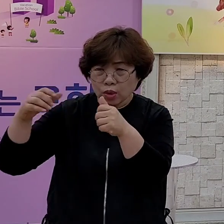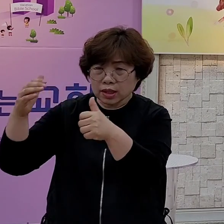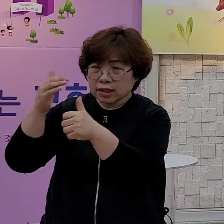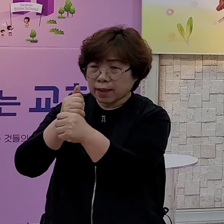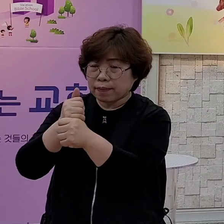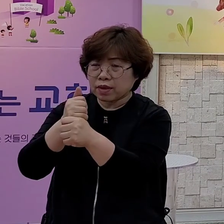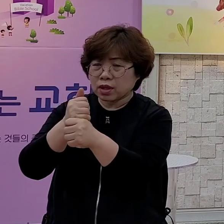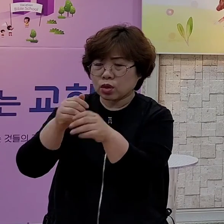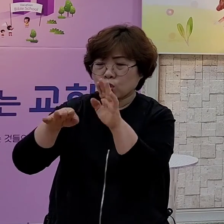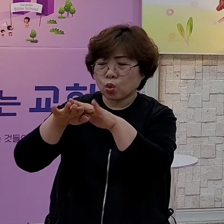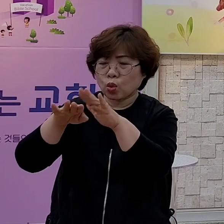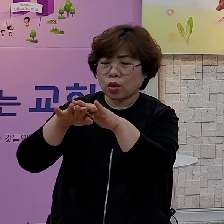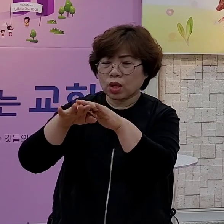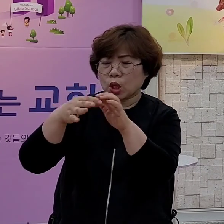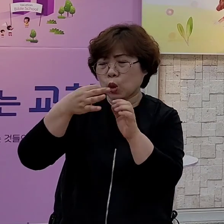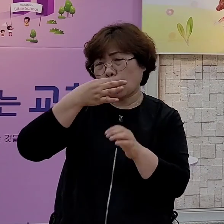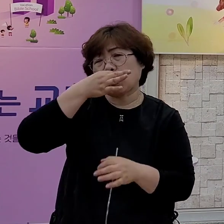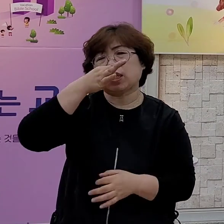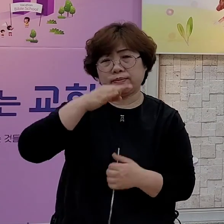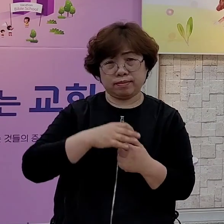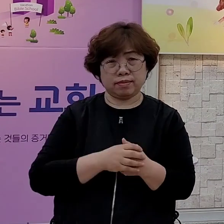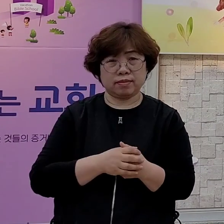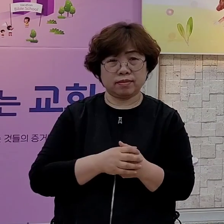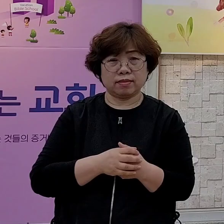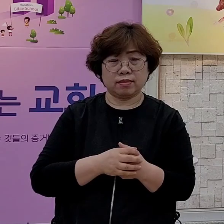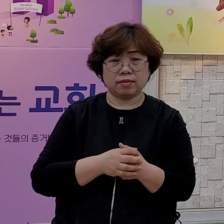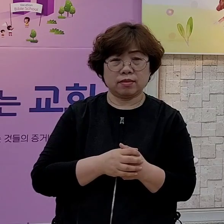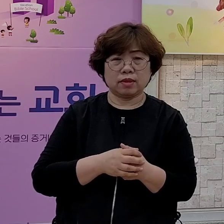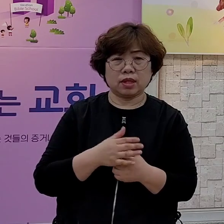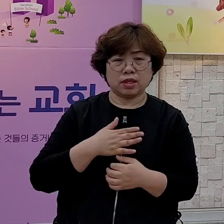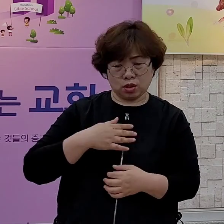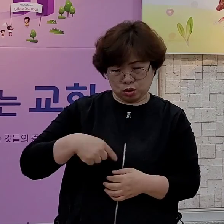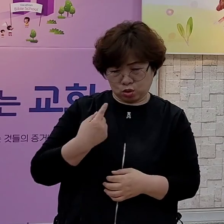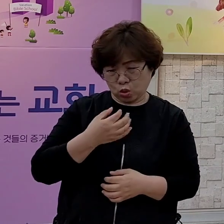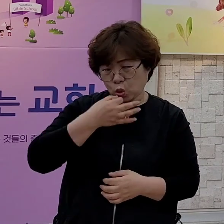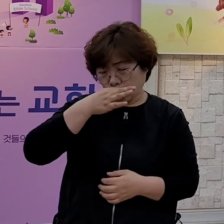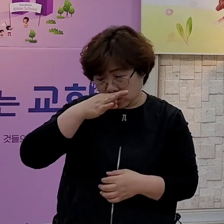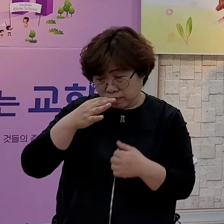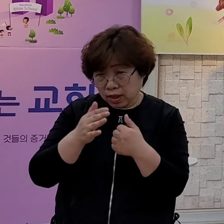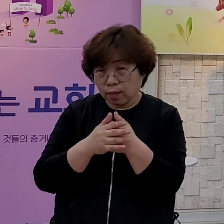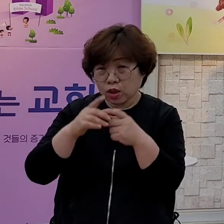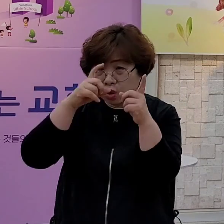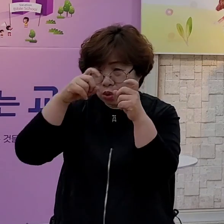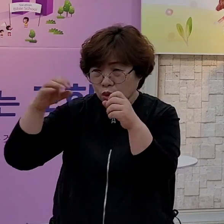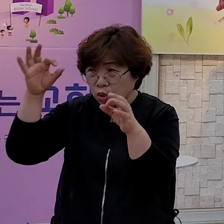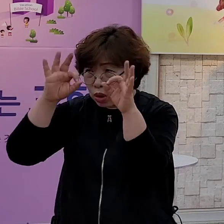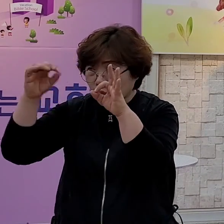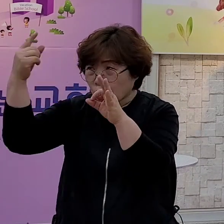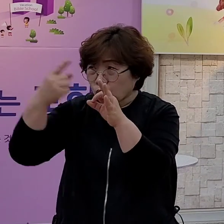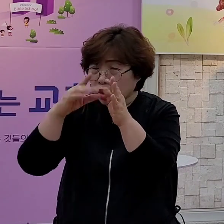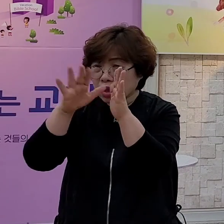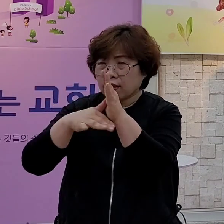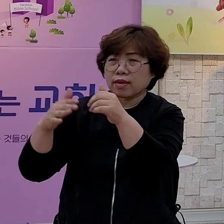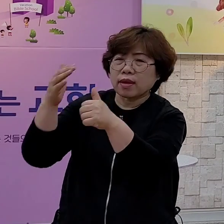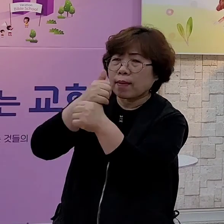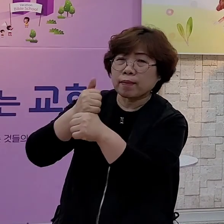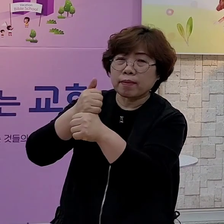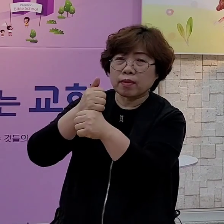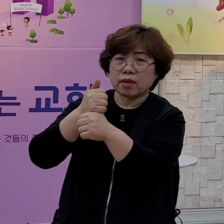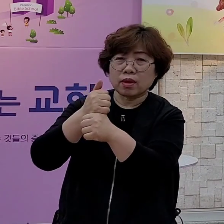욕심이다. 결국 자기 자신이다. 라는 사실을 잊지 말고 이 유혹 앞에서 아무리 온다